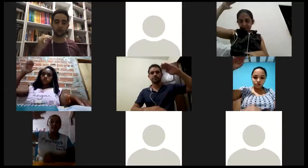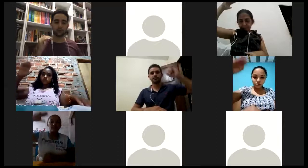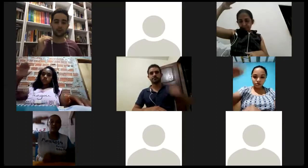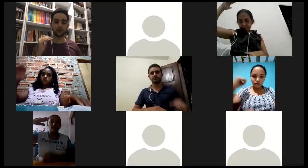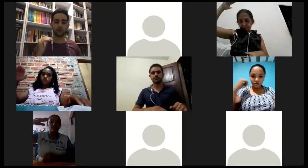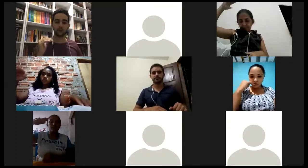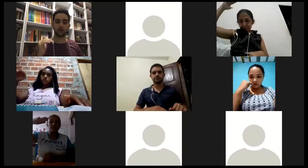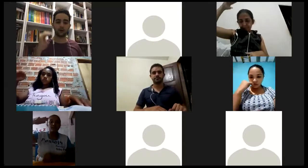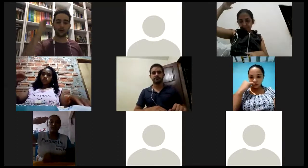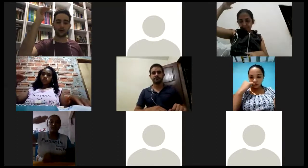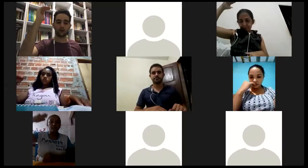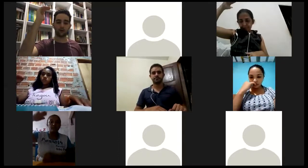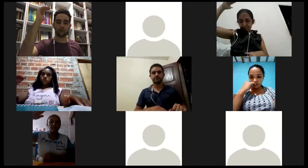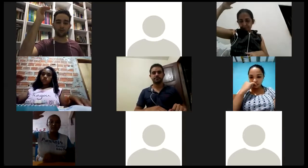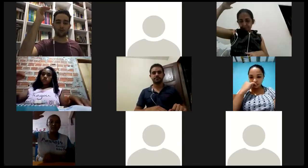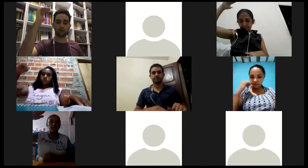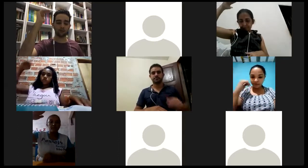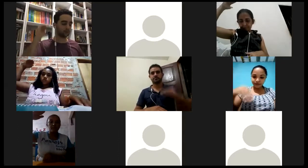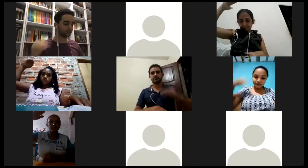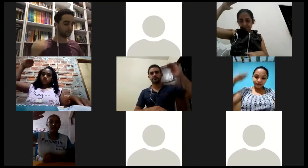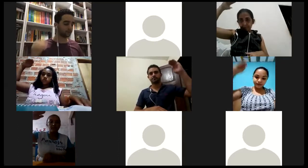Viramos para cá. Alto.